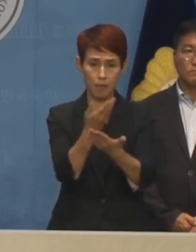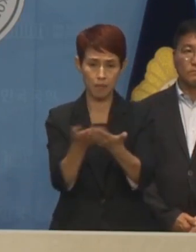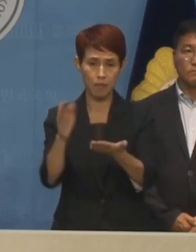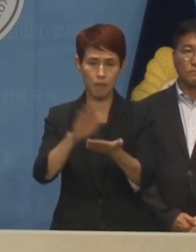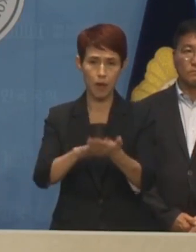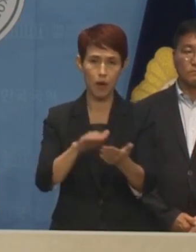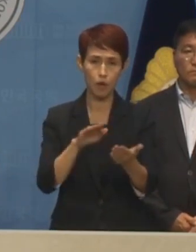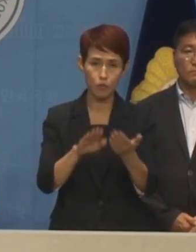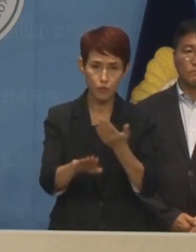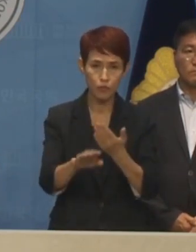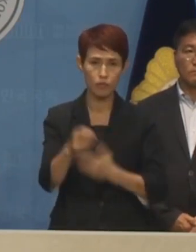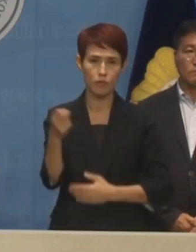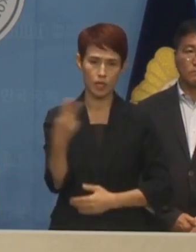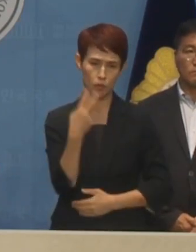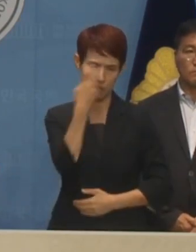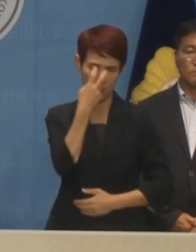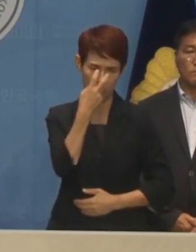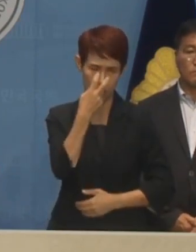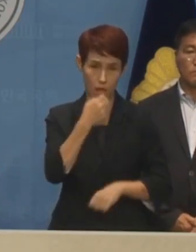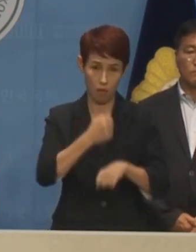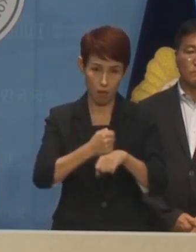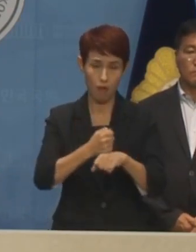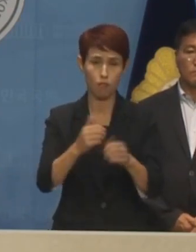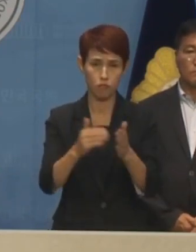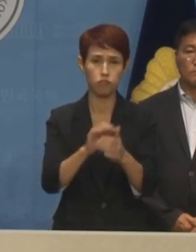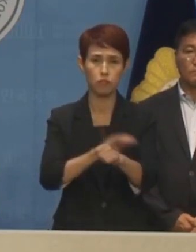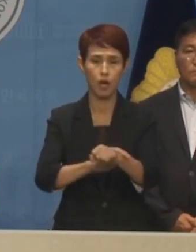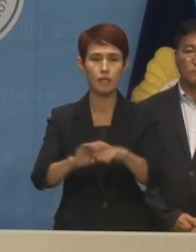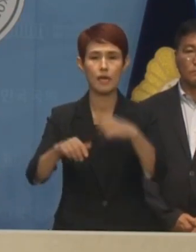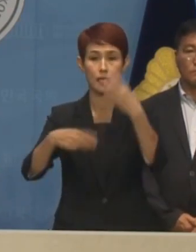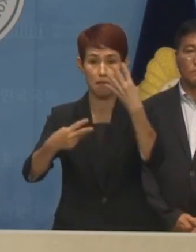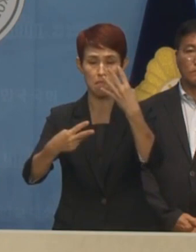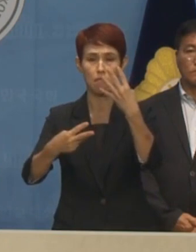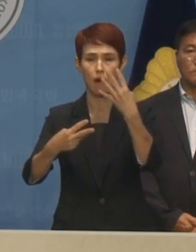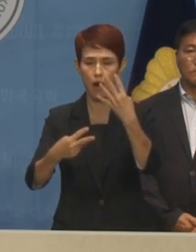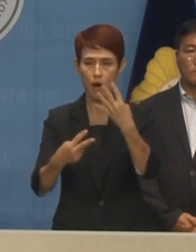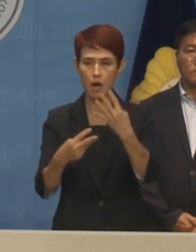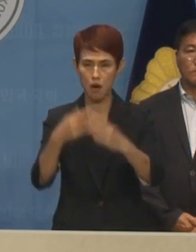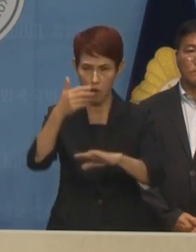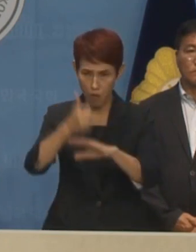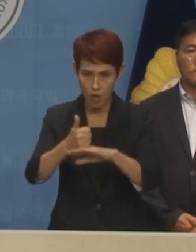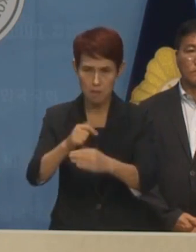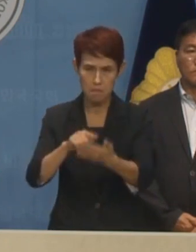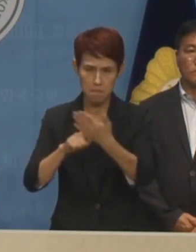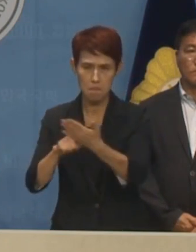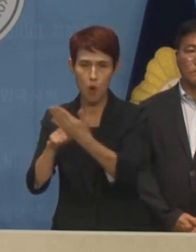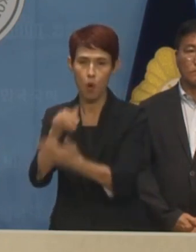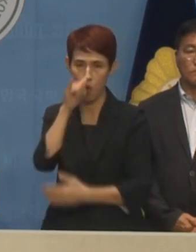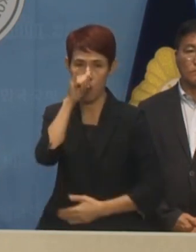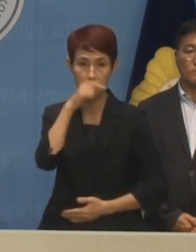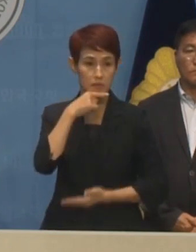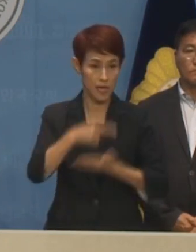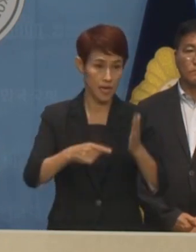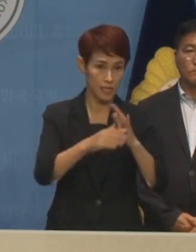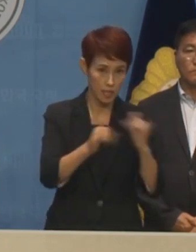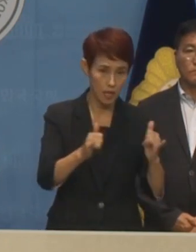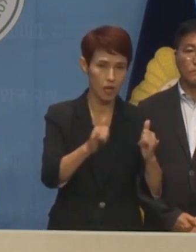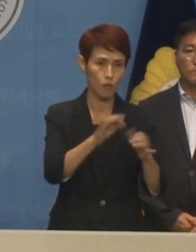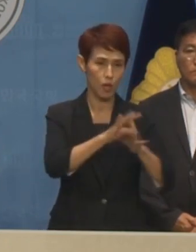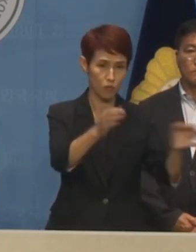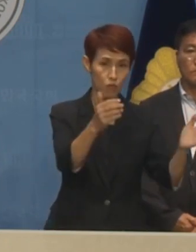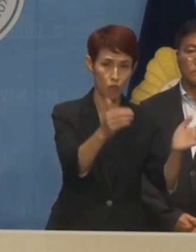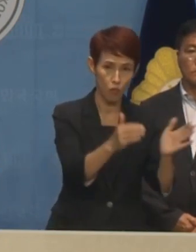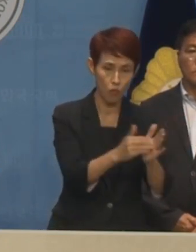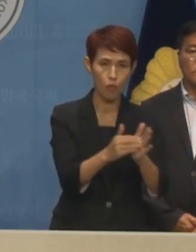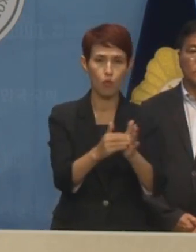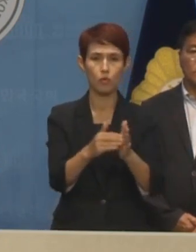제주 4.3은 많은 성과를 이뤘습니다. 피해자 보상이 실현되었고 군법회의나 일반